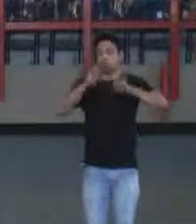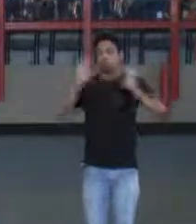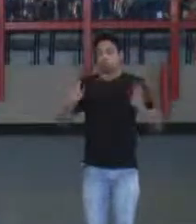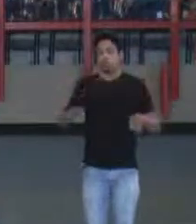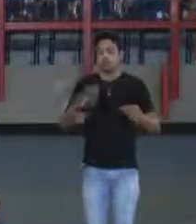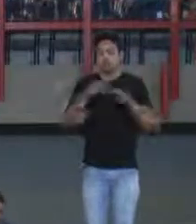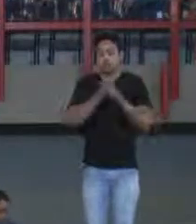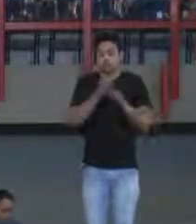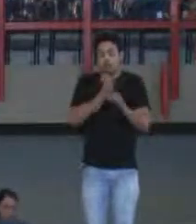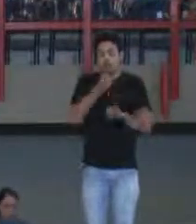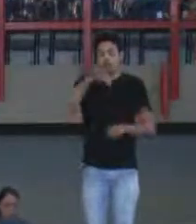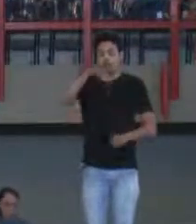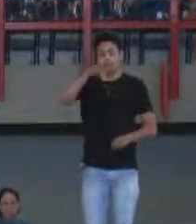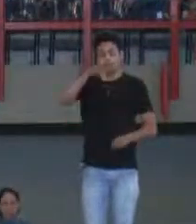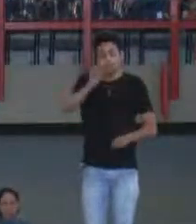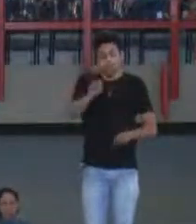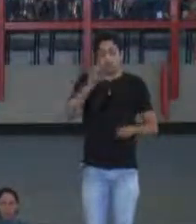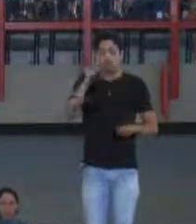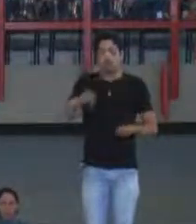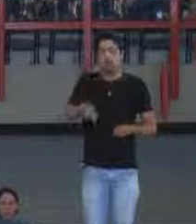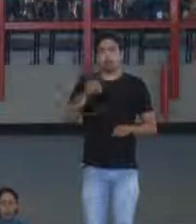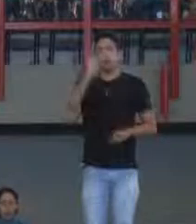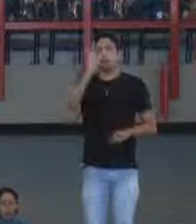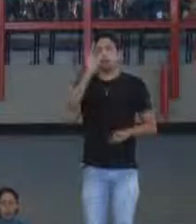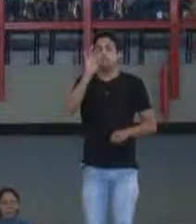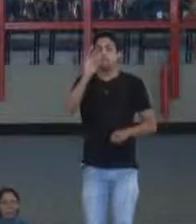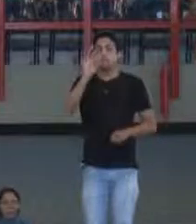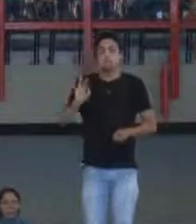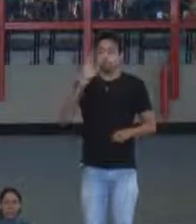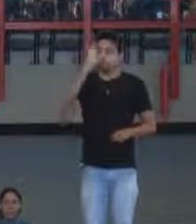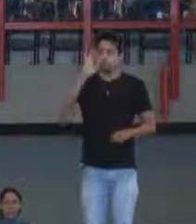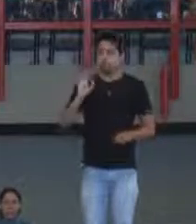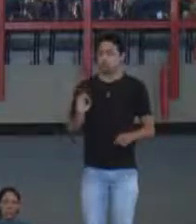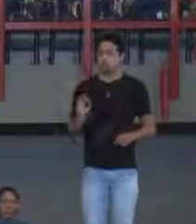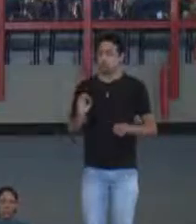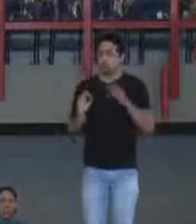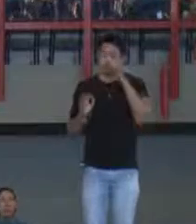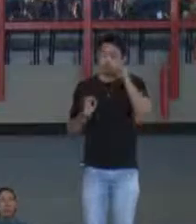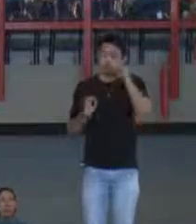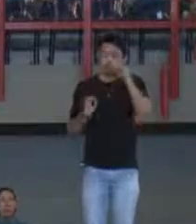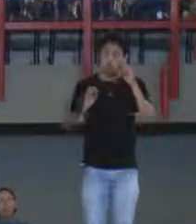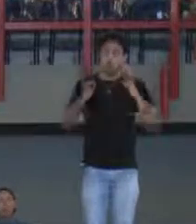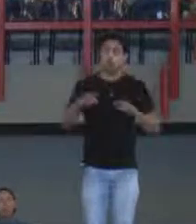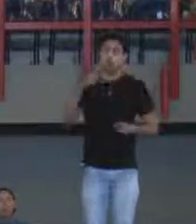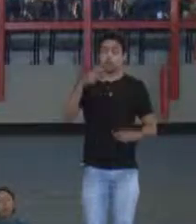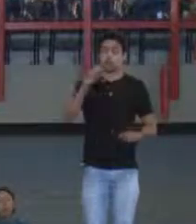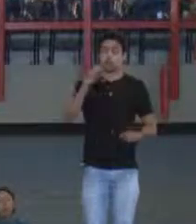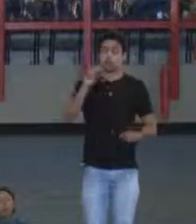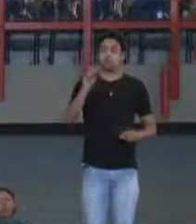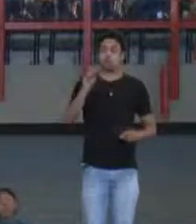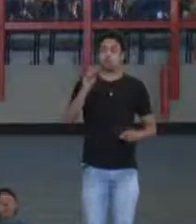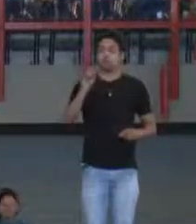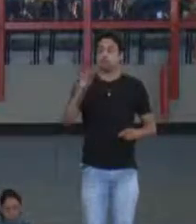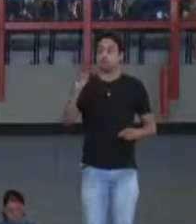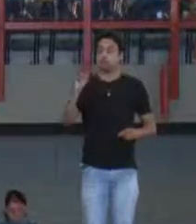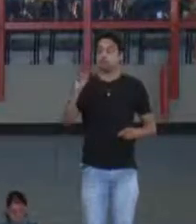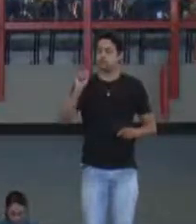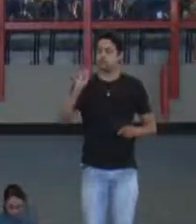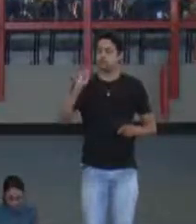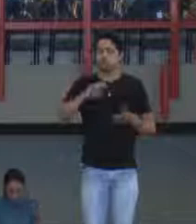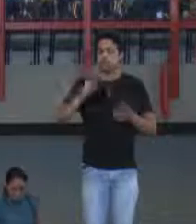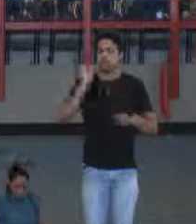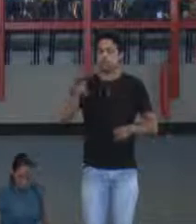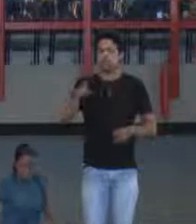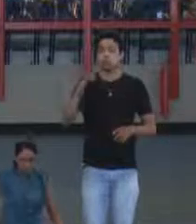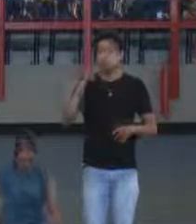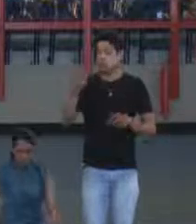a sua média vai ser uma média o quê? Uma média ponderada. Média ponderada não é nada de muito complicado, tá? É